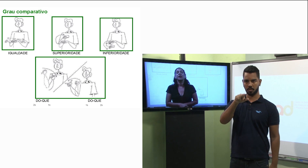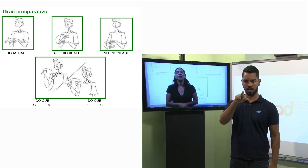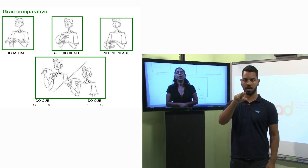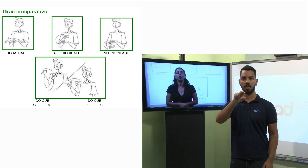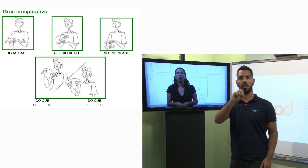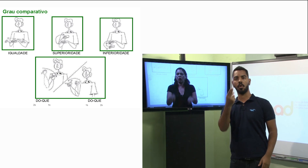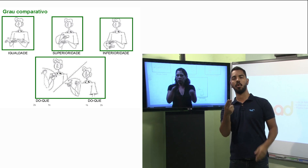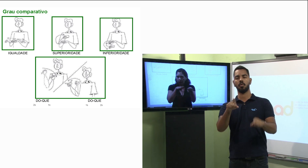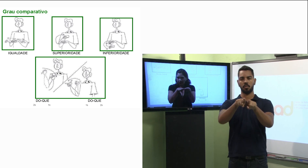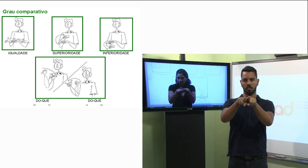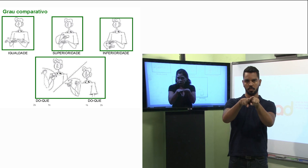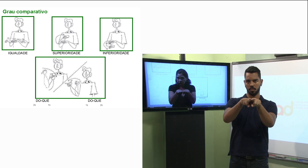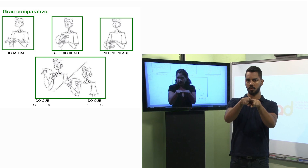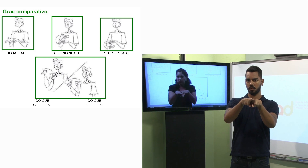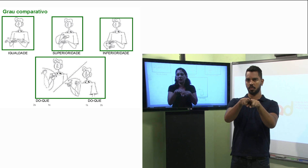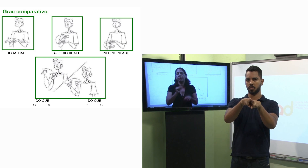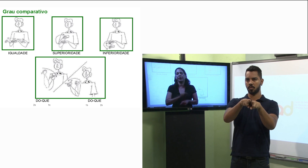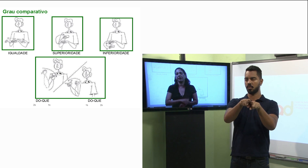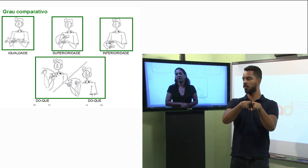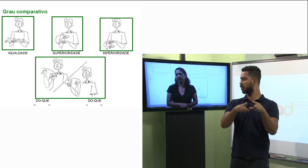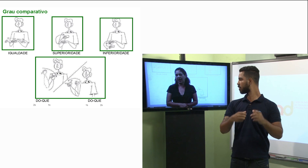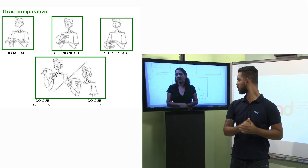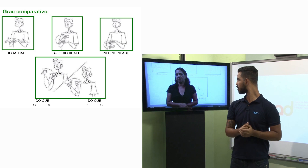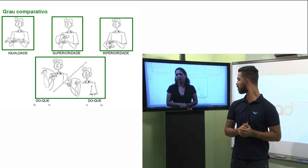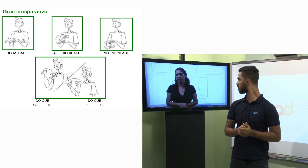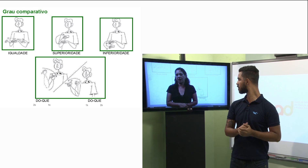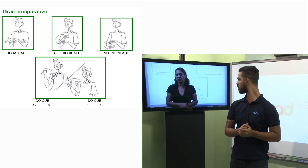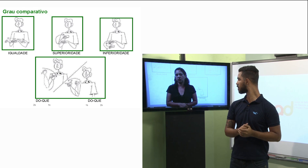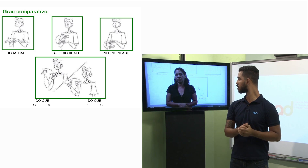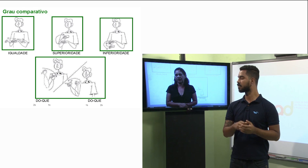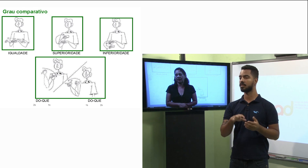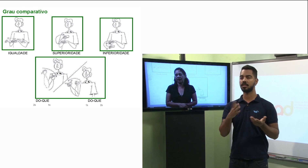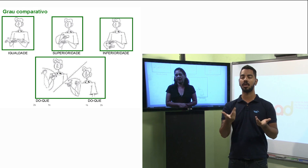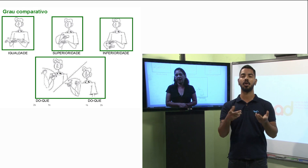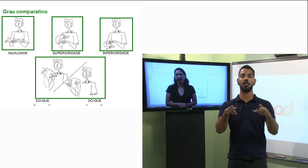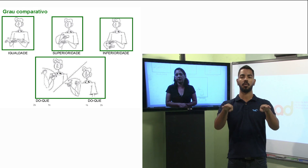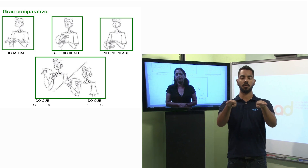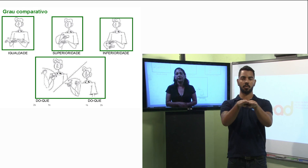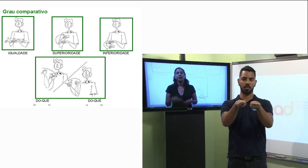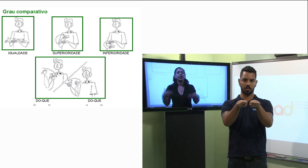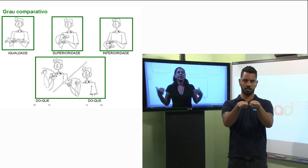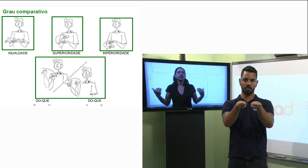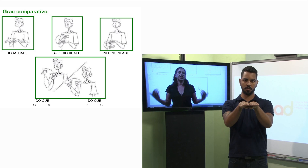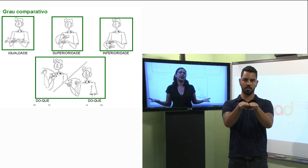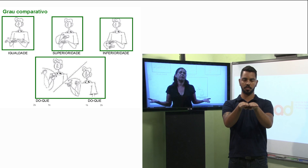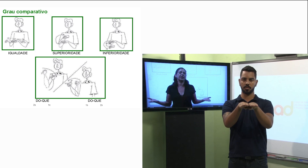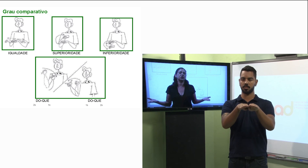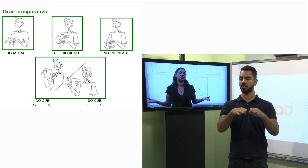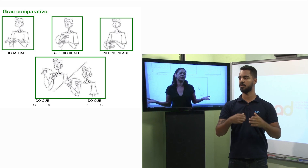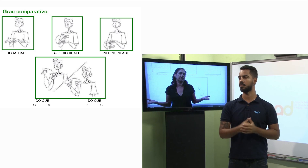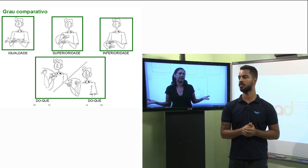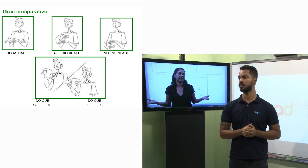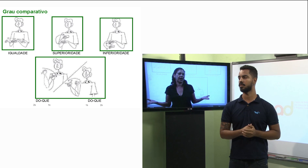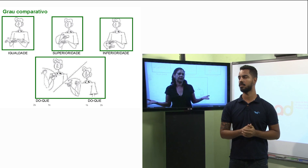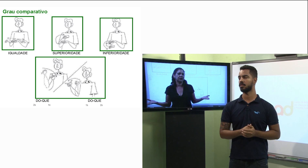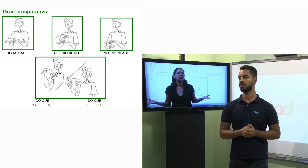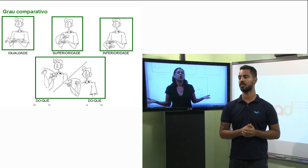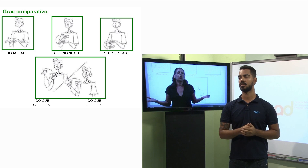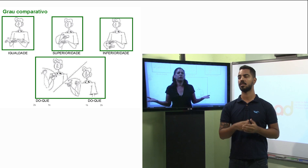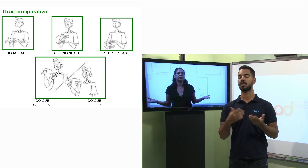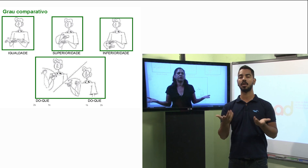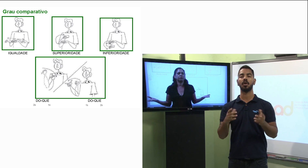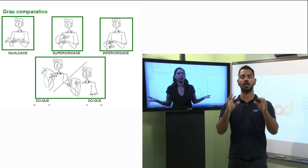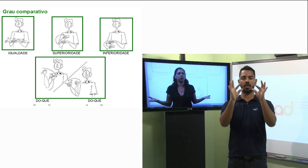outro, igual, as duas mãos em B, viradas para baixo e encostadas lado a lado, e geralmente no final da